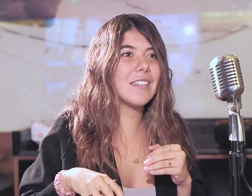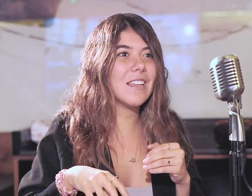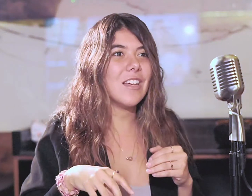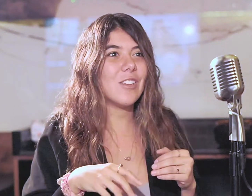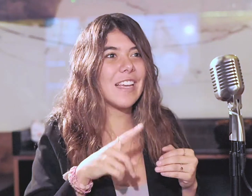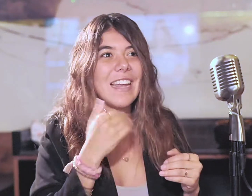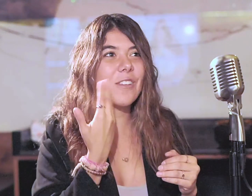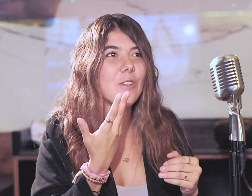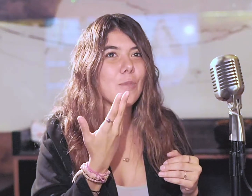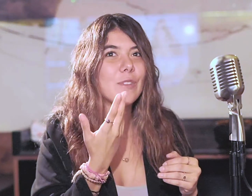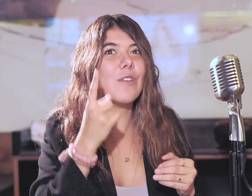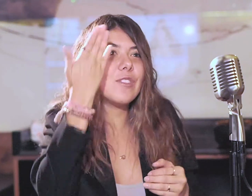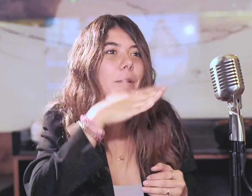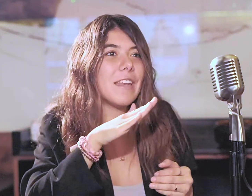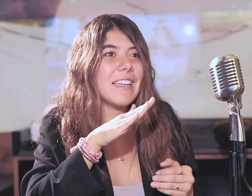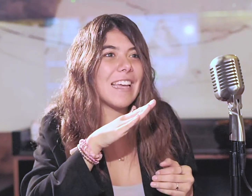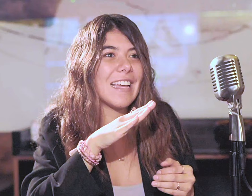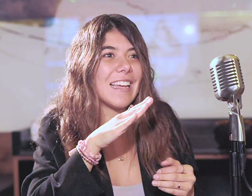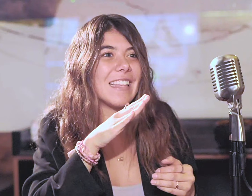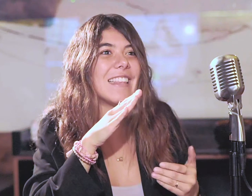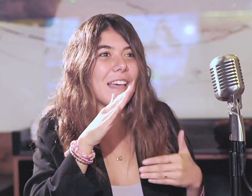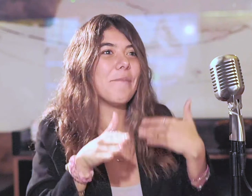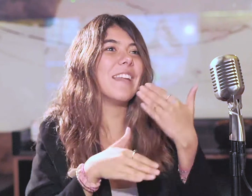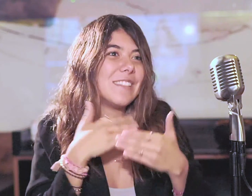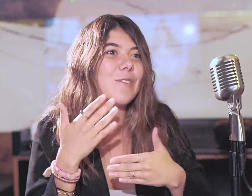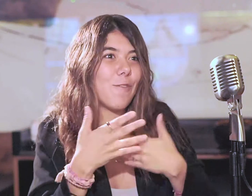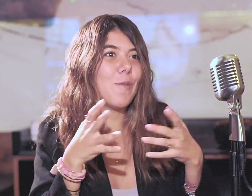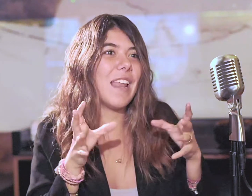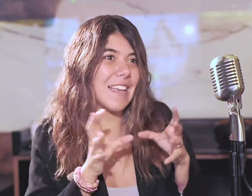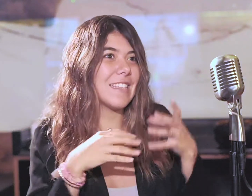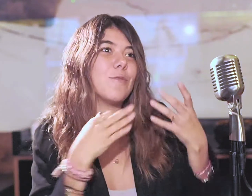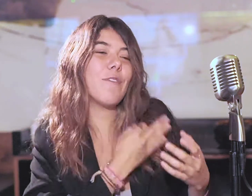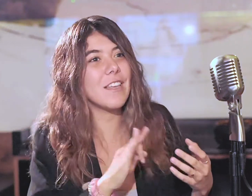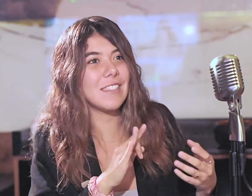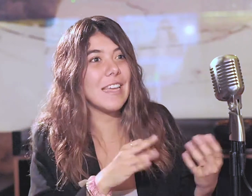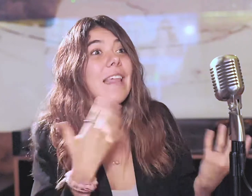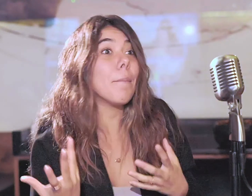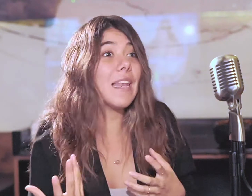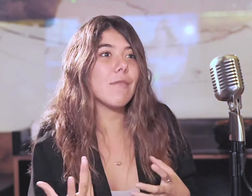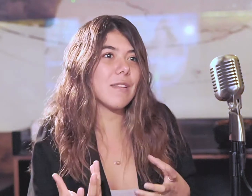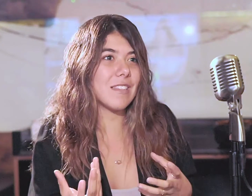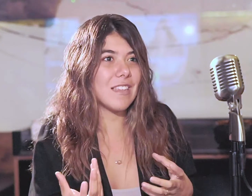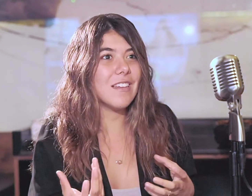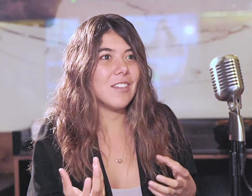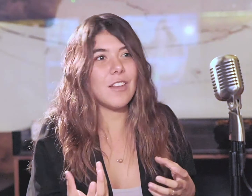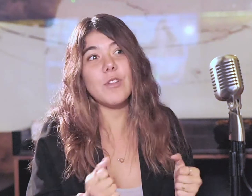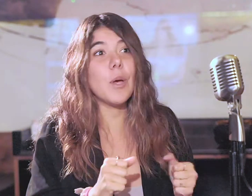o sea quieras o no pues ellos saben que también es una forma en la que se hace una fiesta y también la viven así O sea